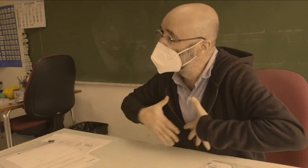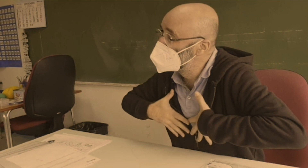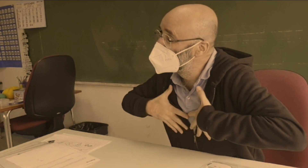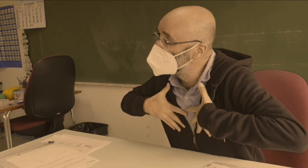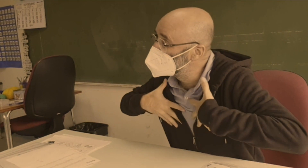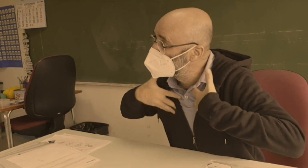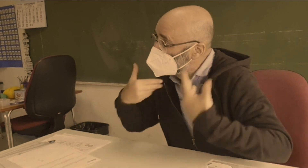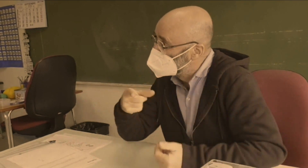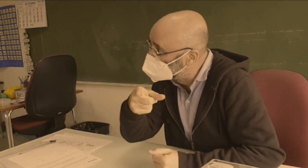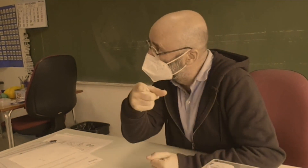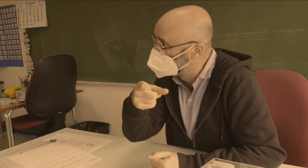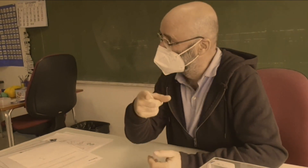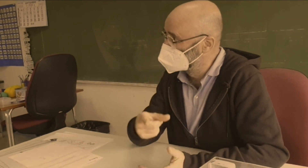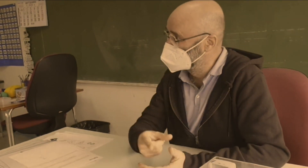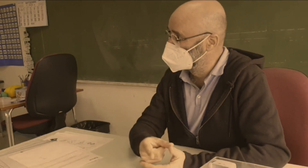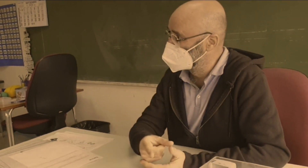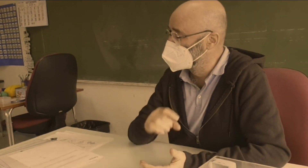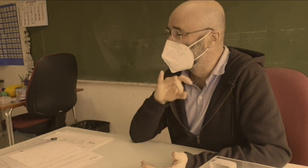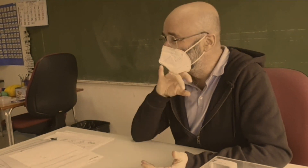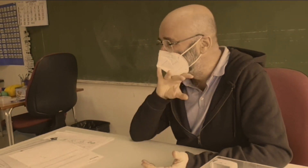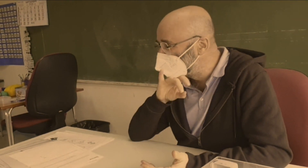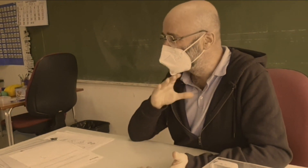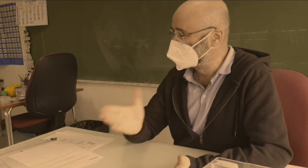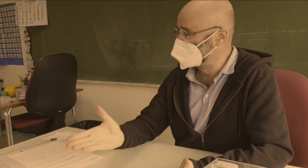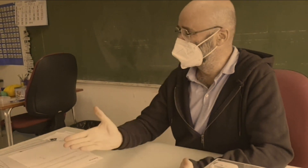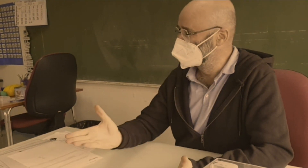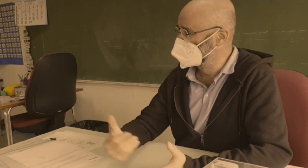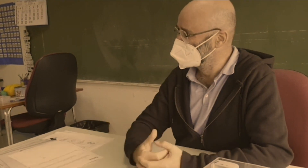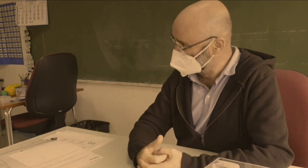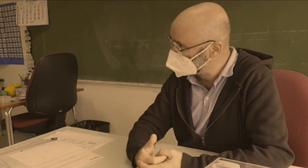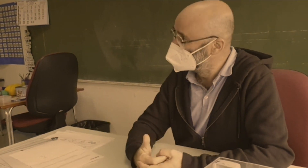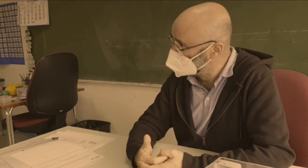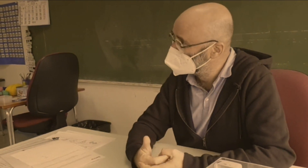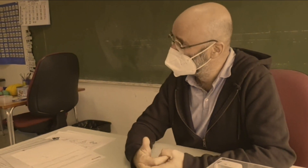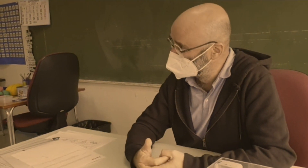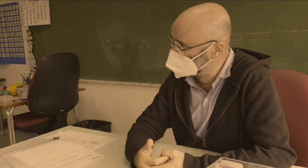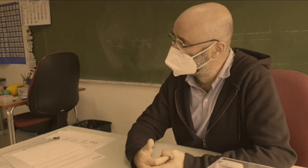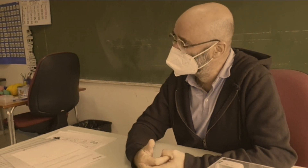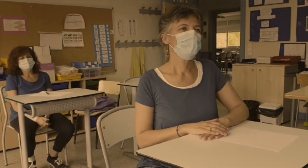ese trabajo y llora por la emoción, porque está contento.